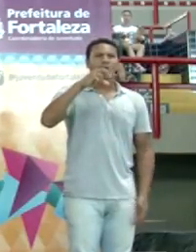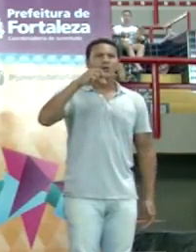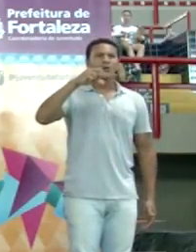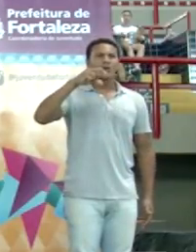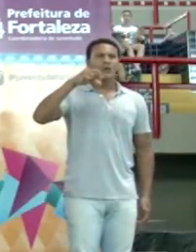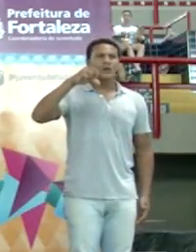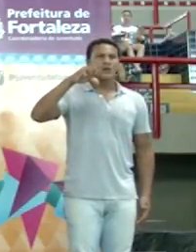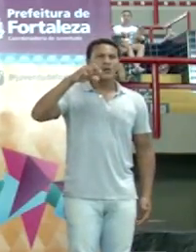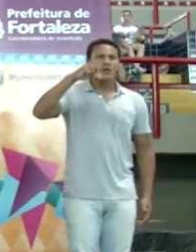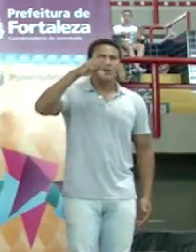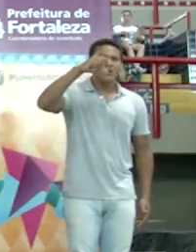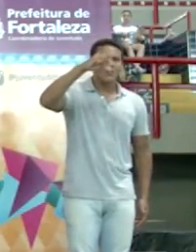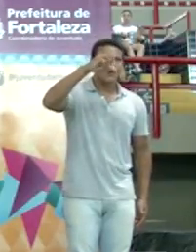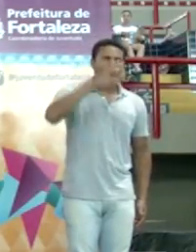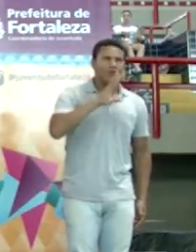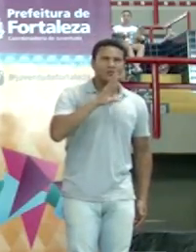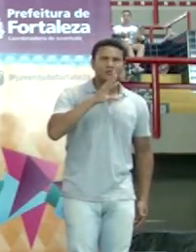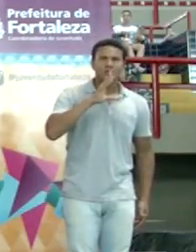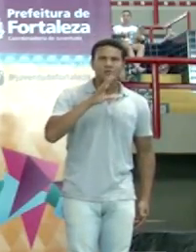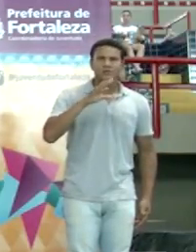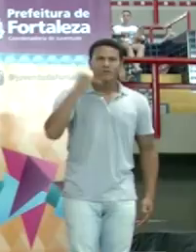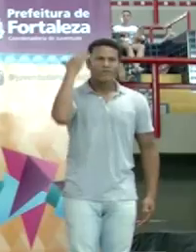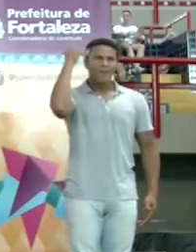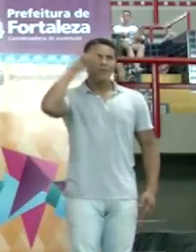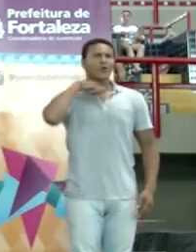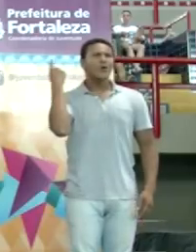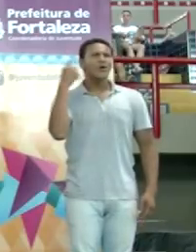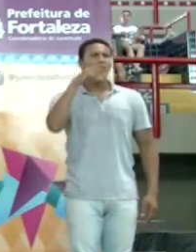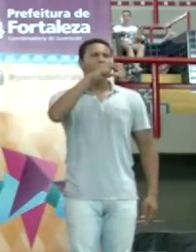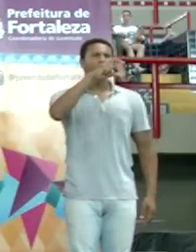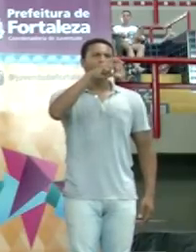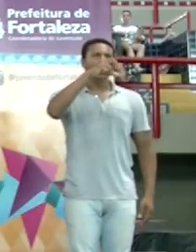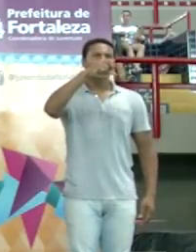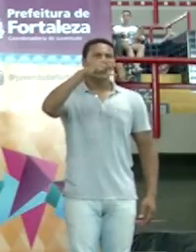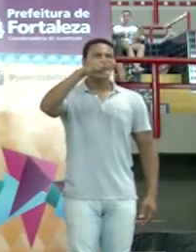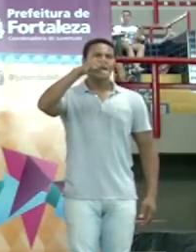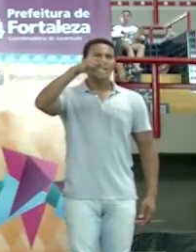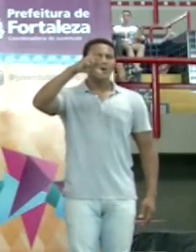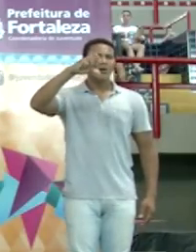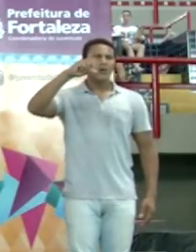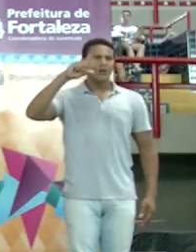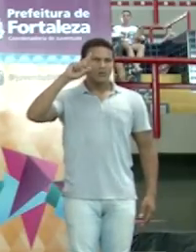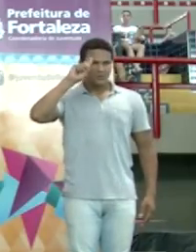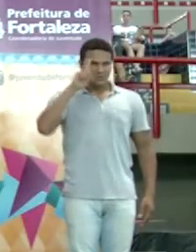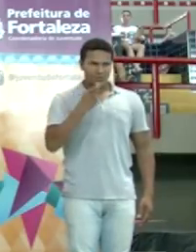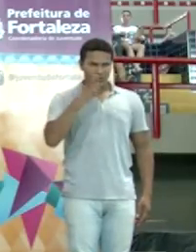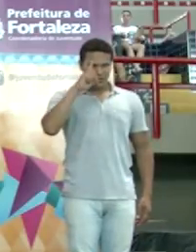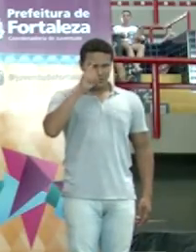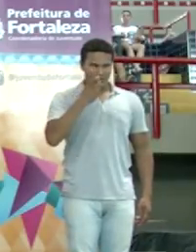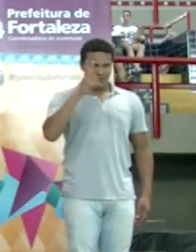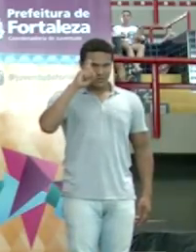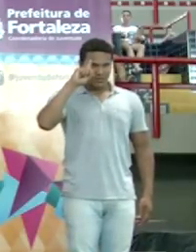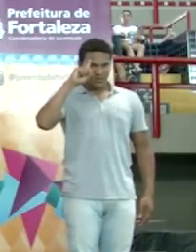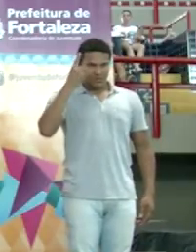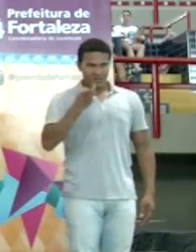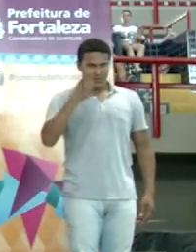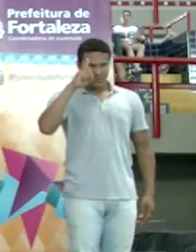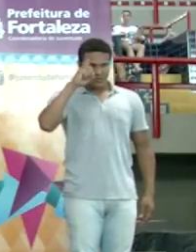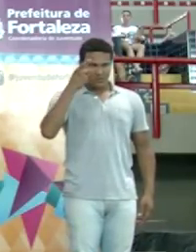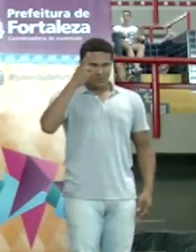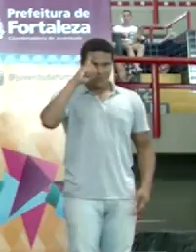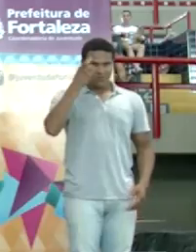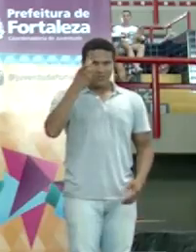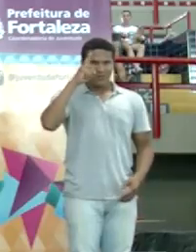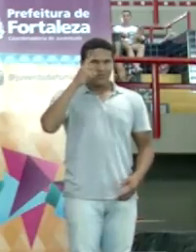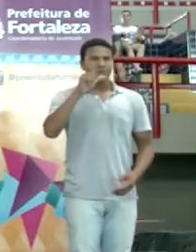tinha? Moonwalker, né? Eu pergunto a vocês. Ele está, quando ele dança esse passo, ele anda para